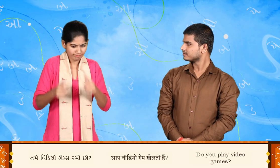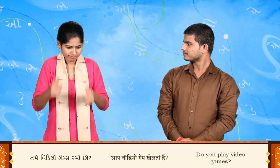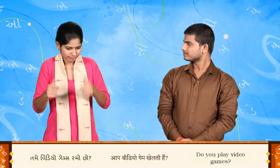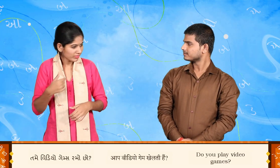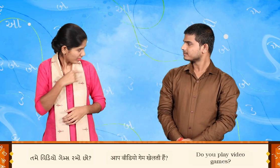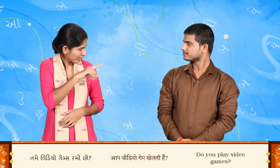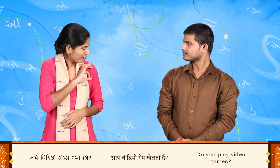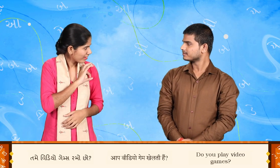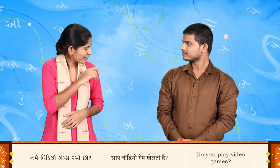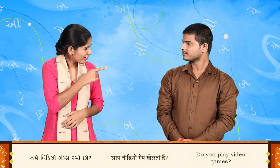છો